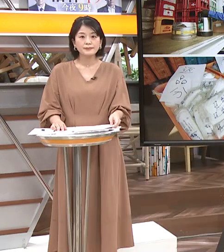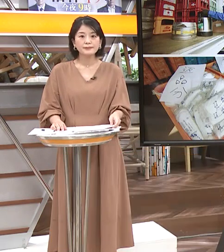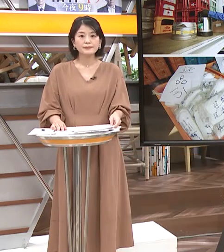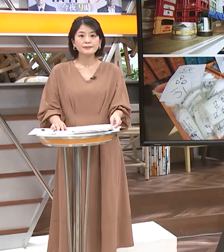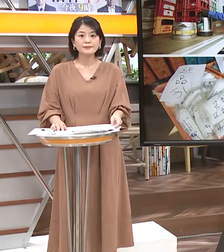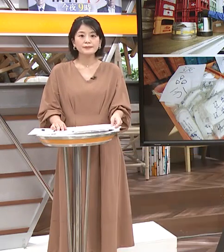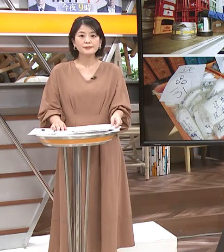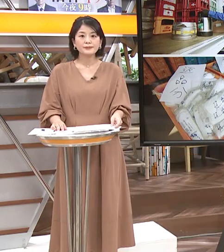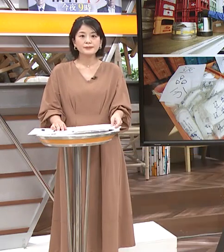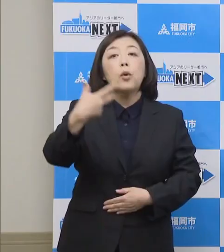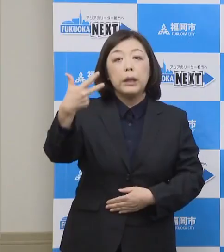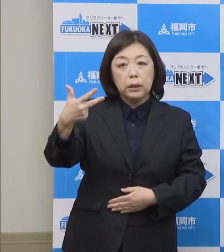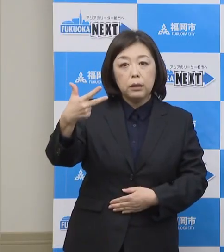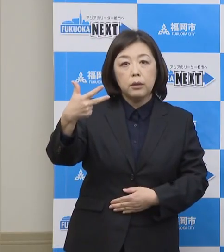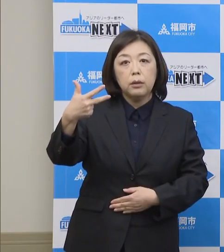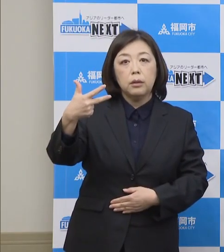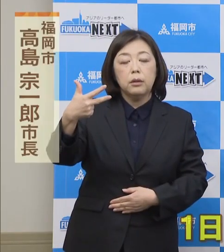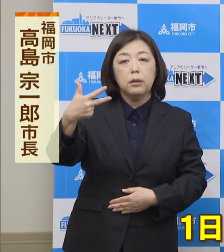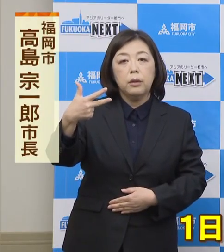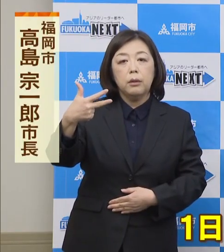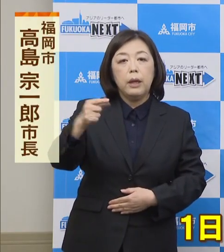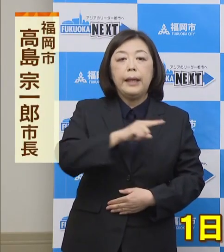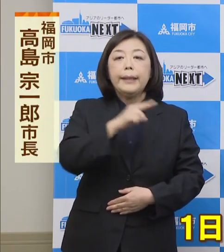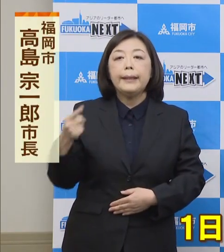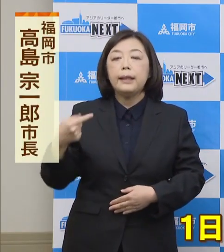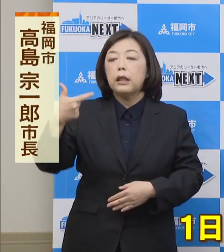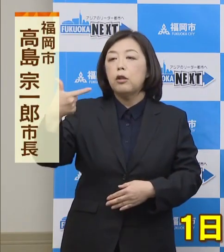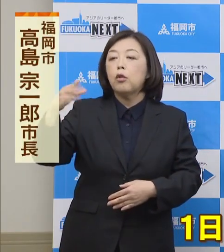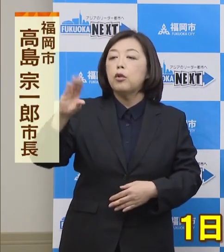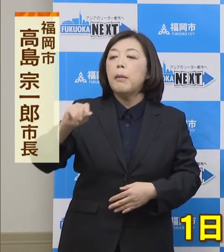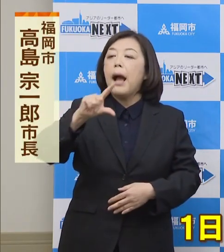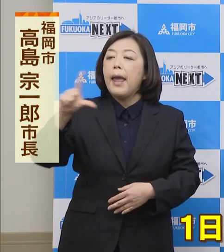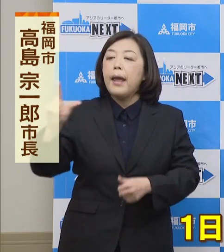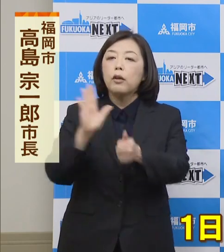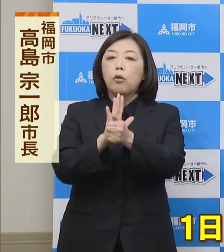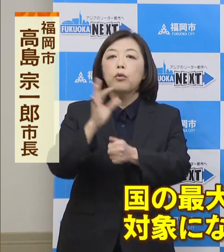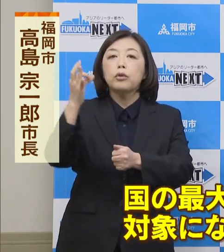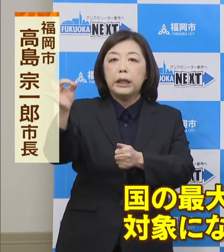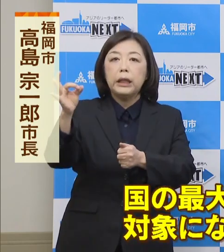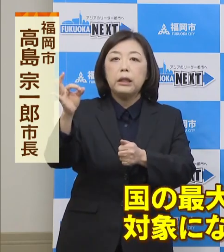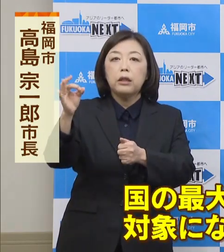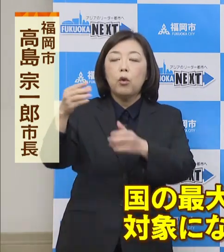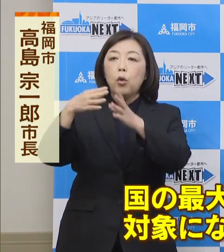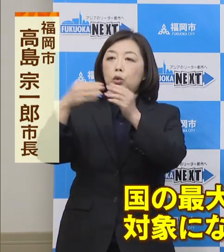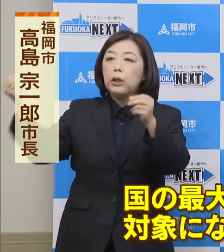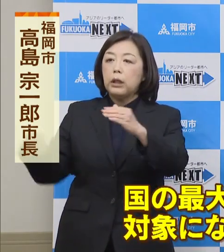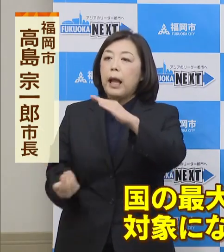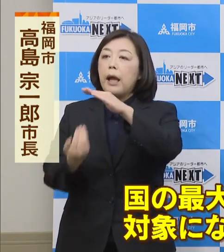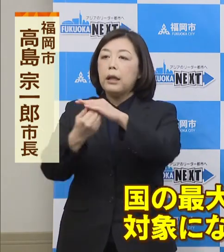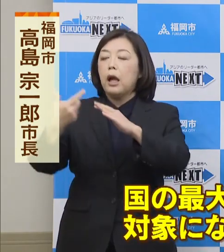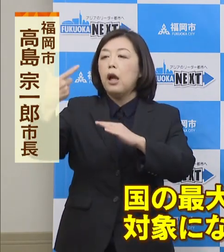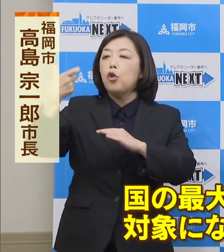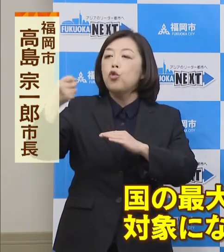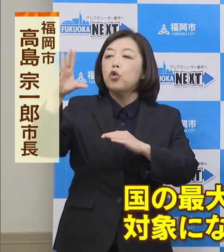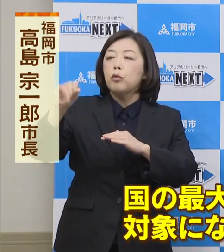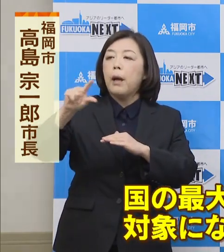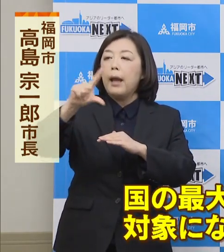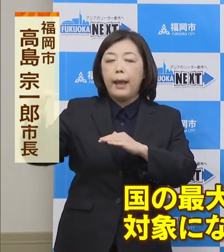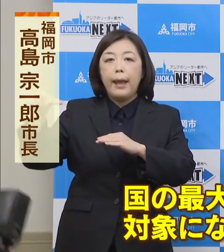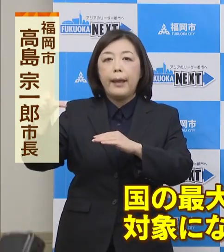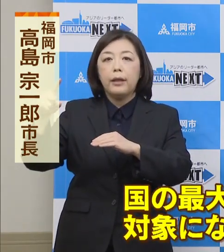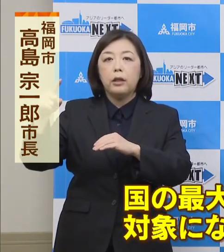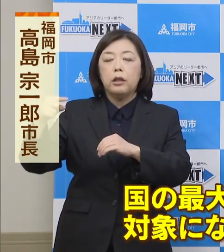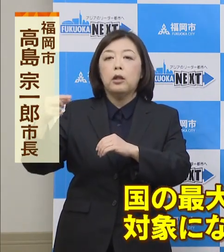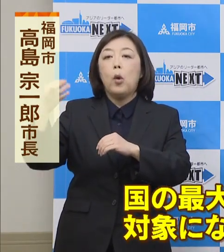ます1日6万円の協力金それから国最大60万円の一時金の